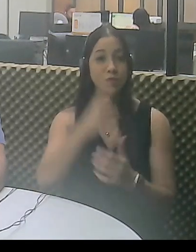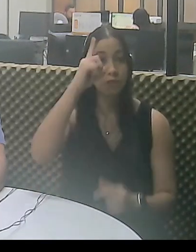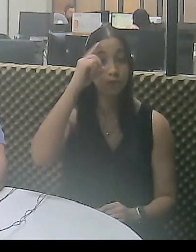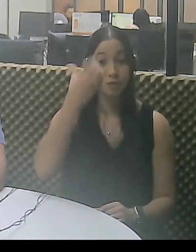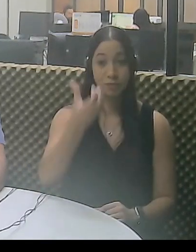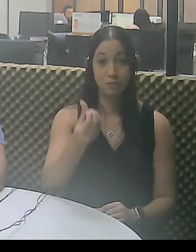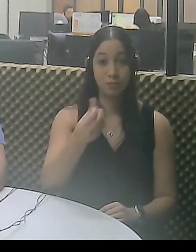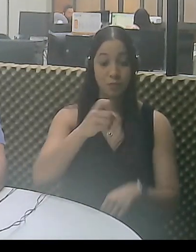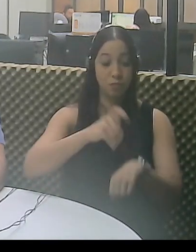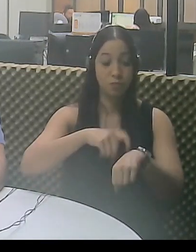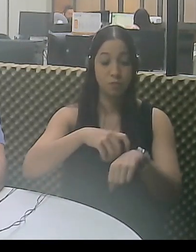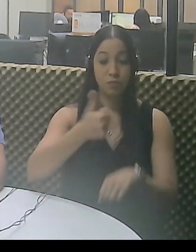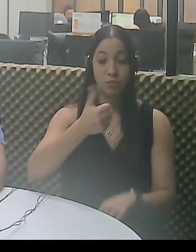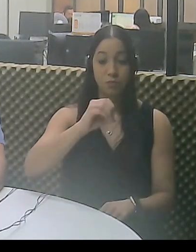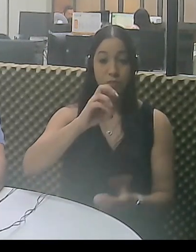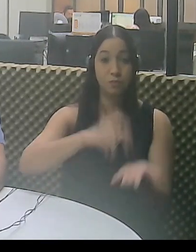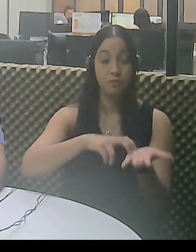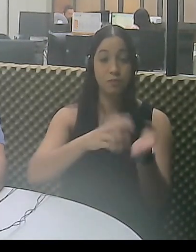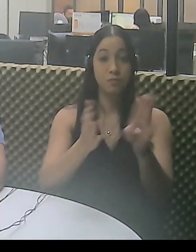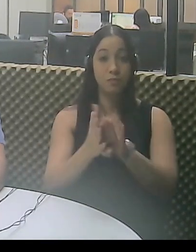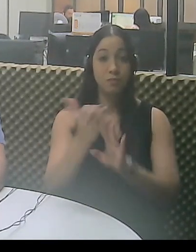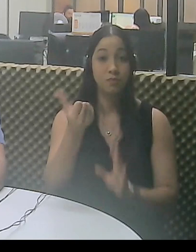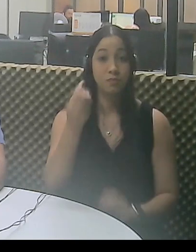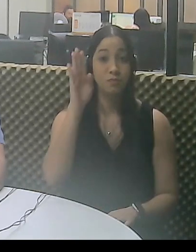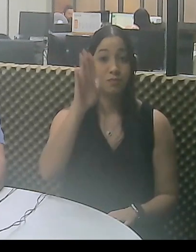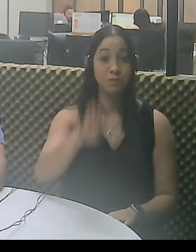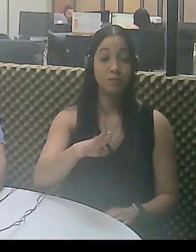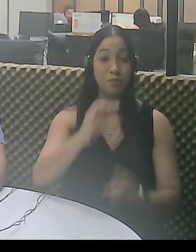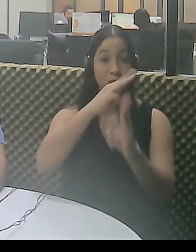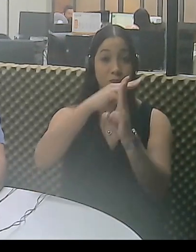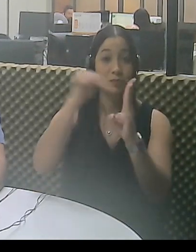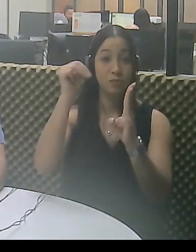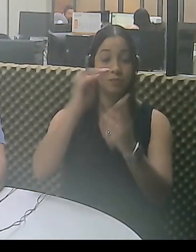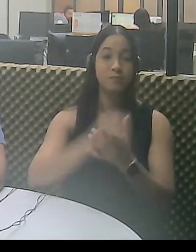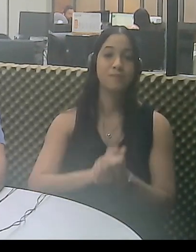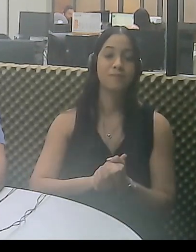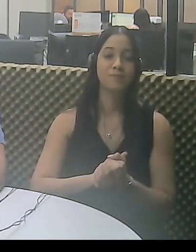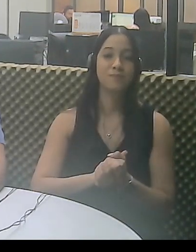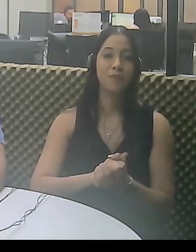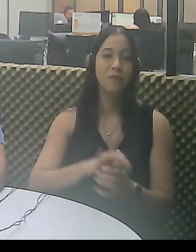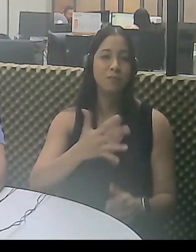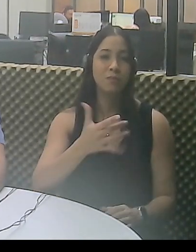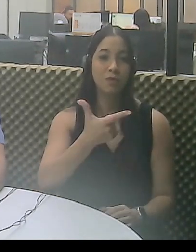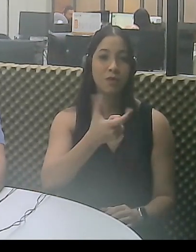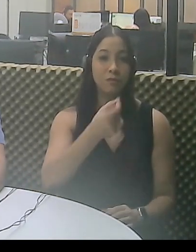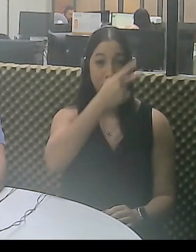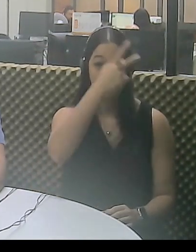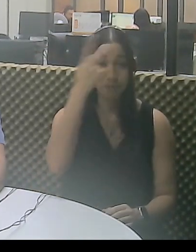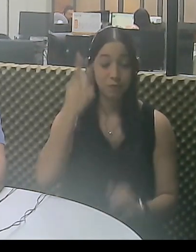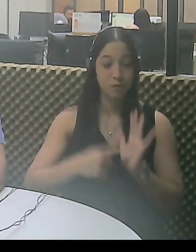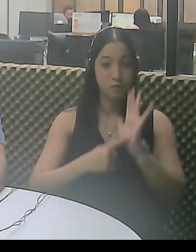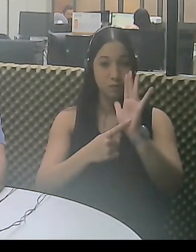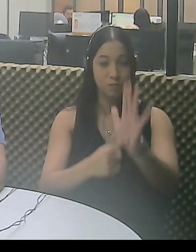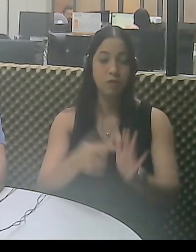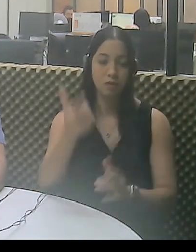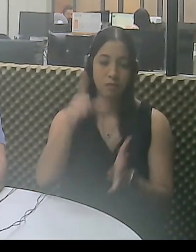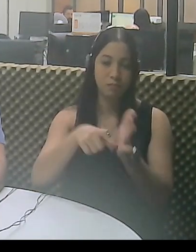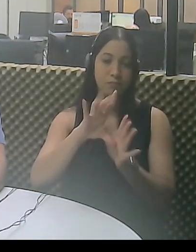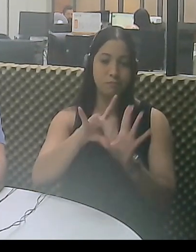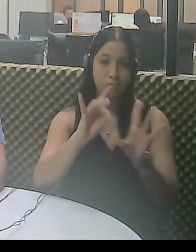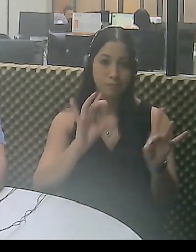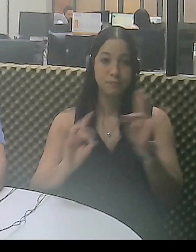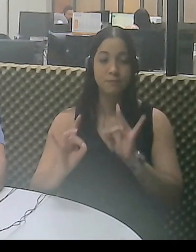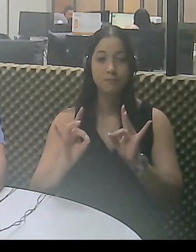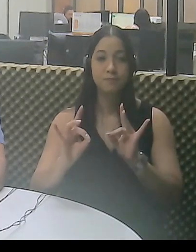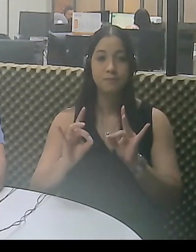6, das 10 da manhã às 4 da tarde, no Mercado Municipal, com cerca de 20 expositores previamente selecionados.